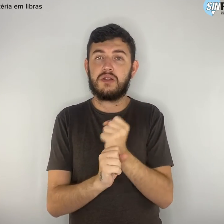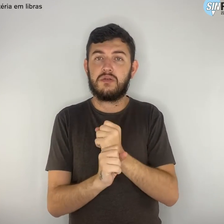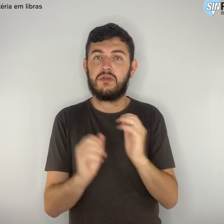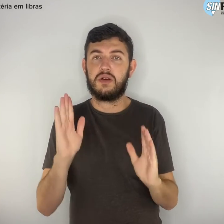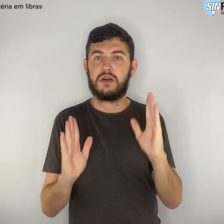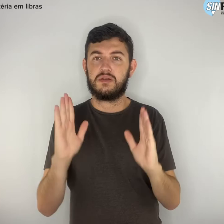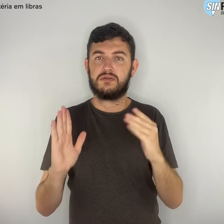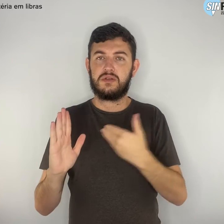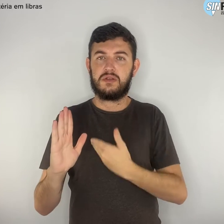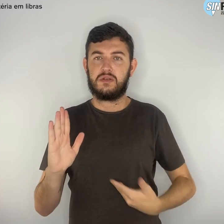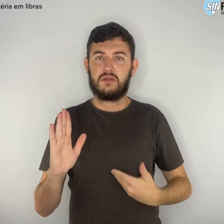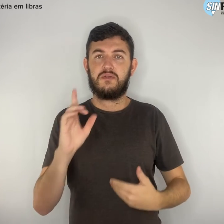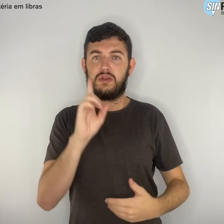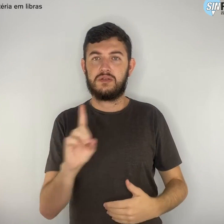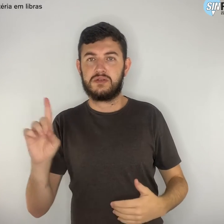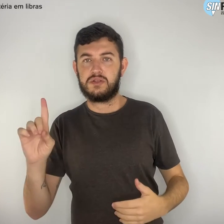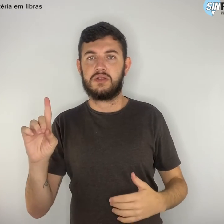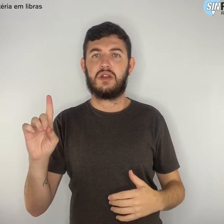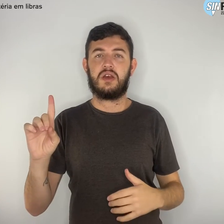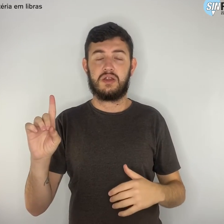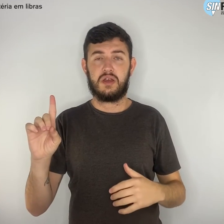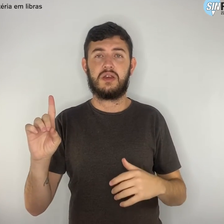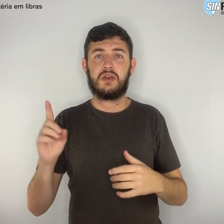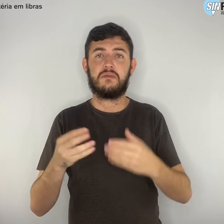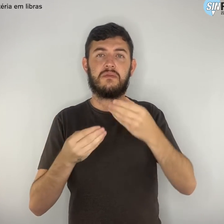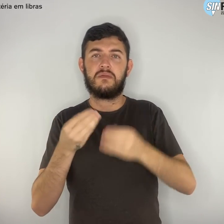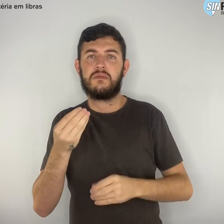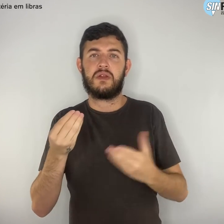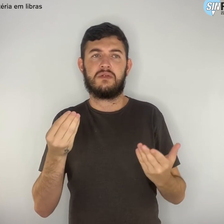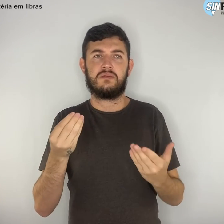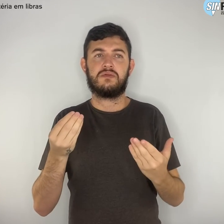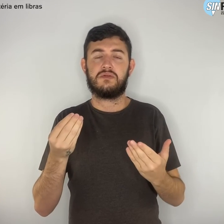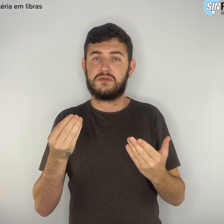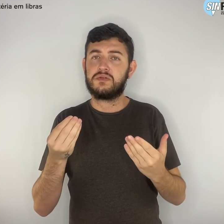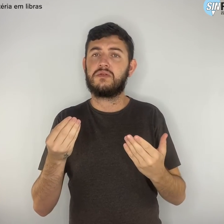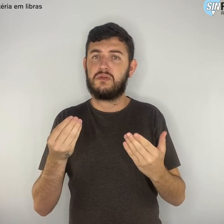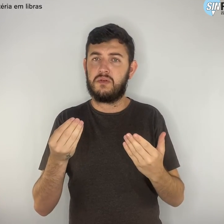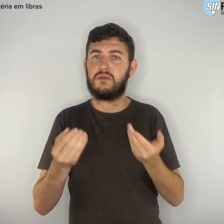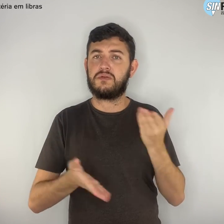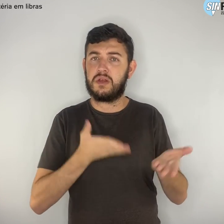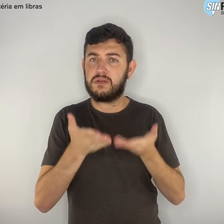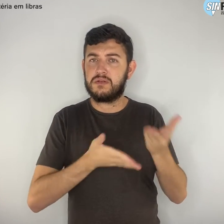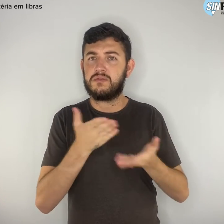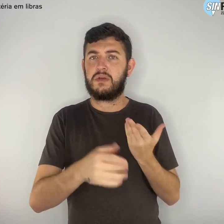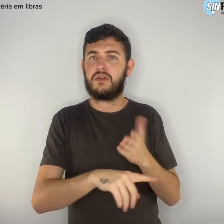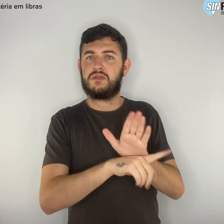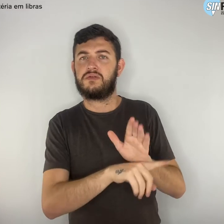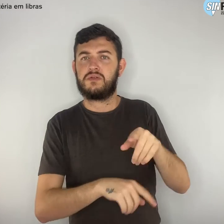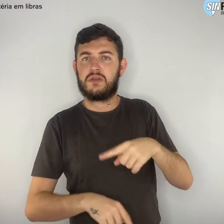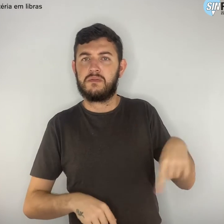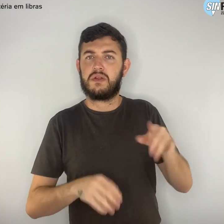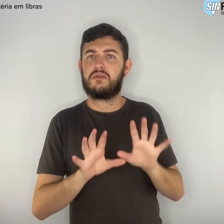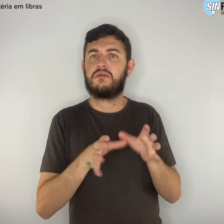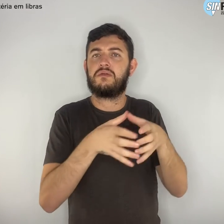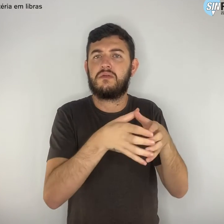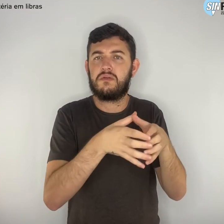crise humanitária. E por isso é bem provável que a realidade seja ainda mais